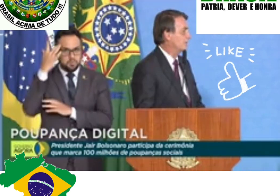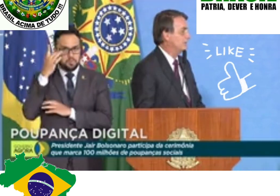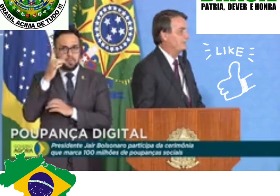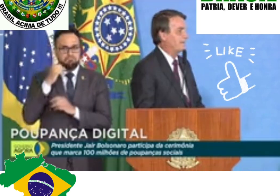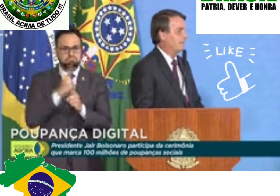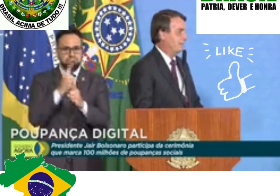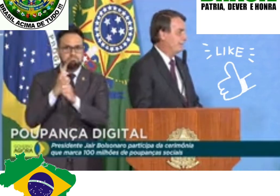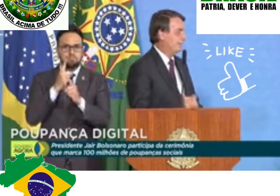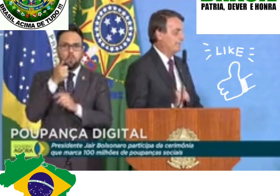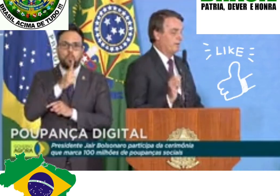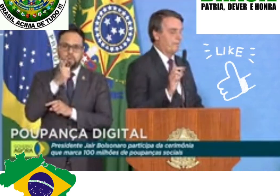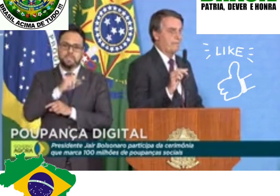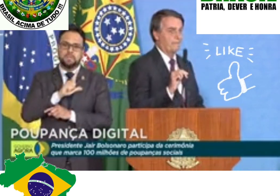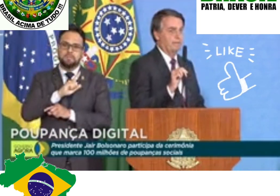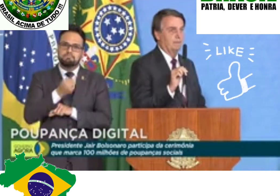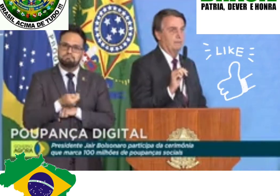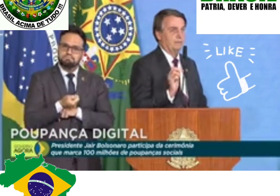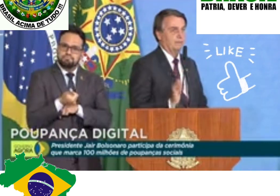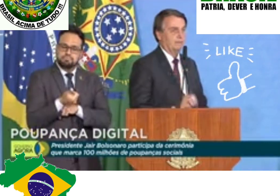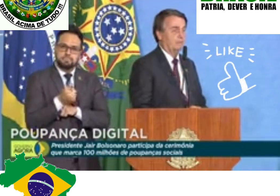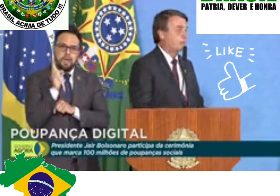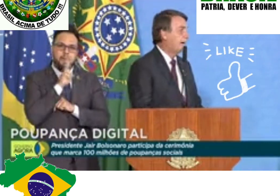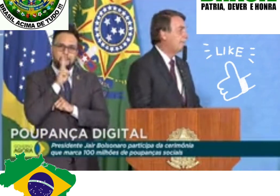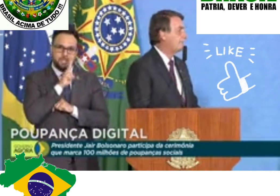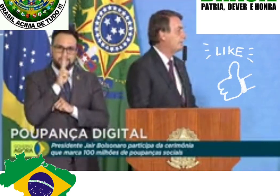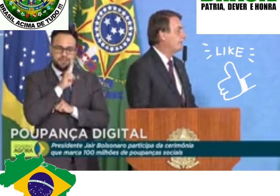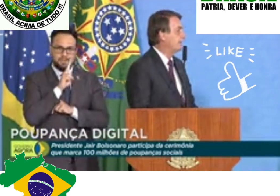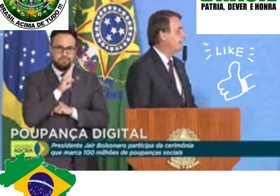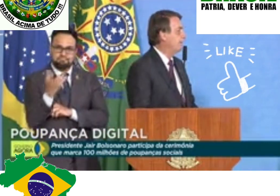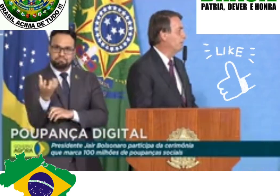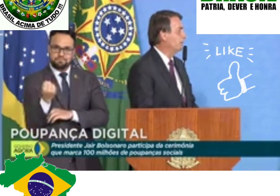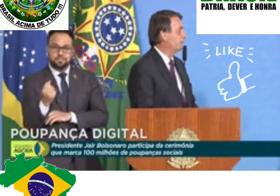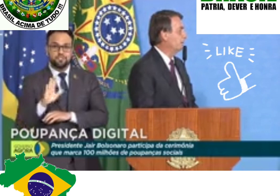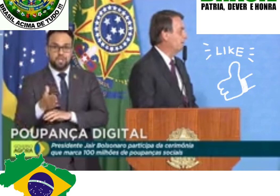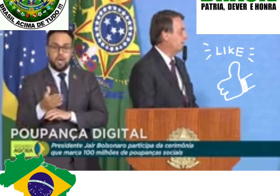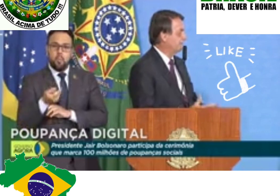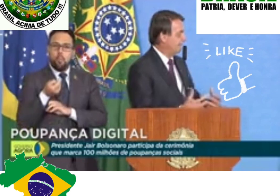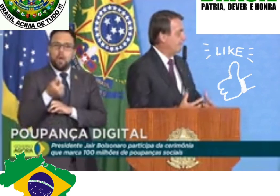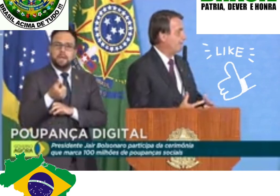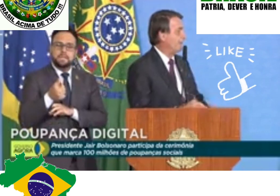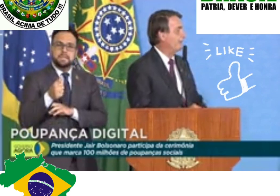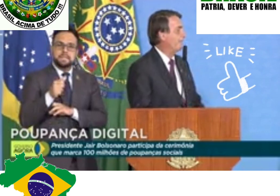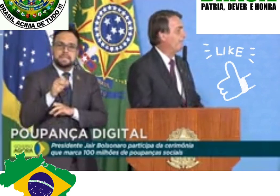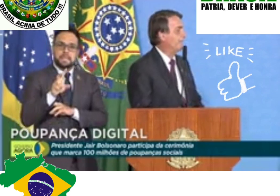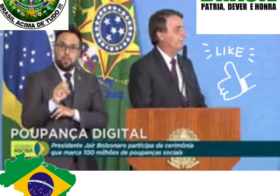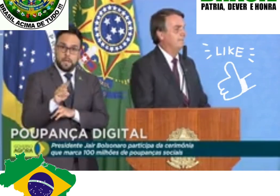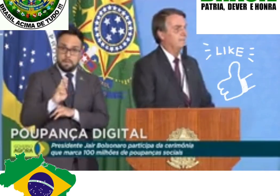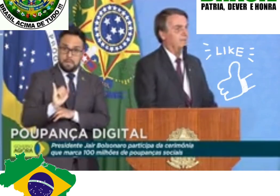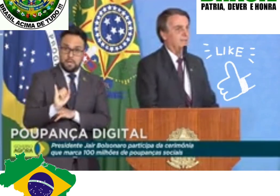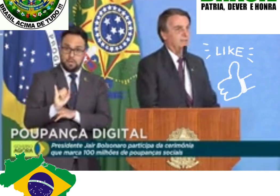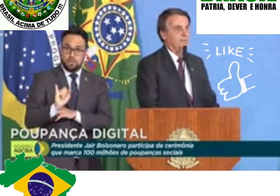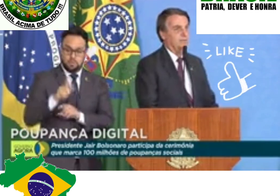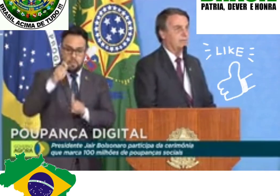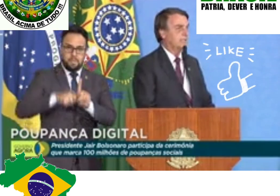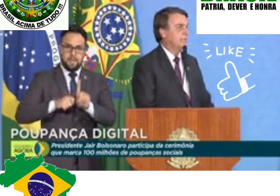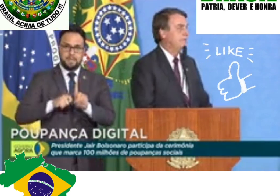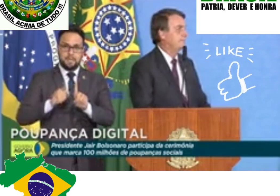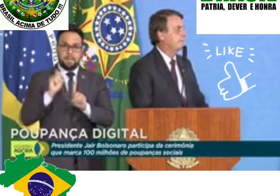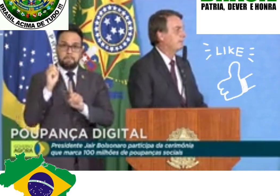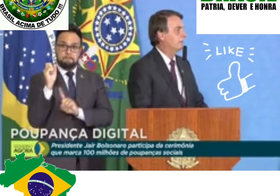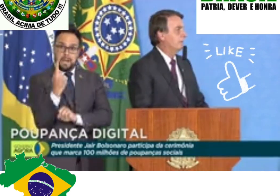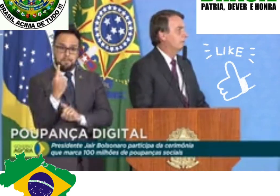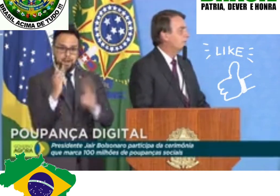com auxílio emergencial, quase 50 bilhões por mês na primeira fase do